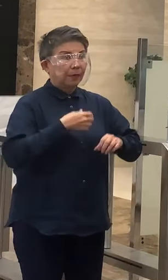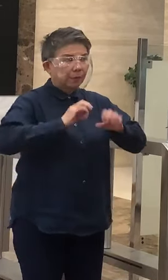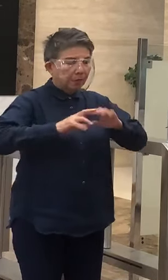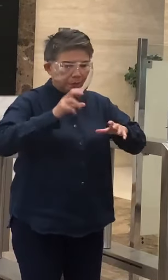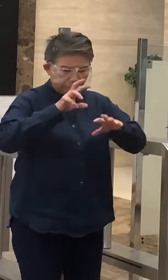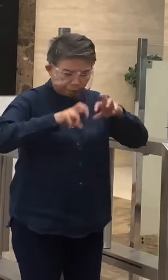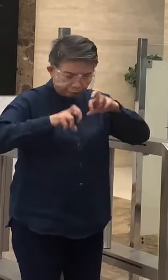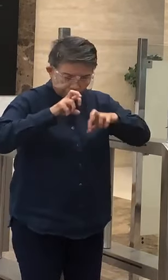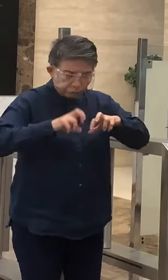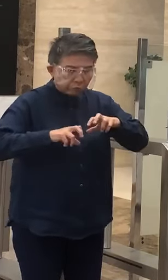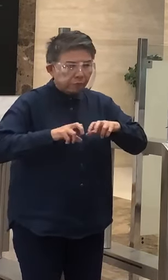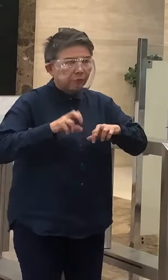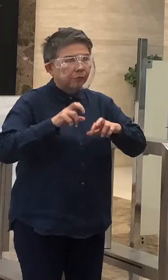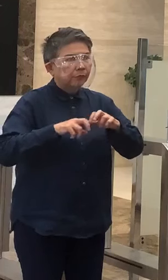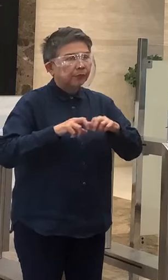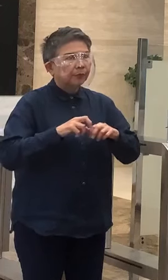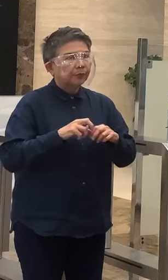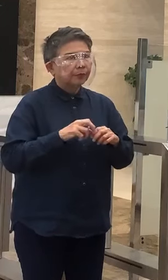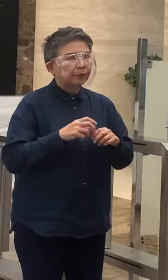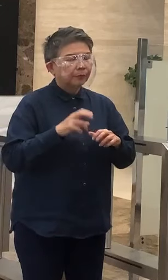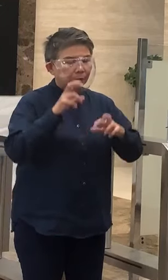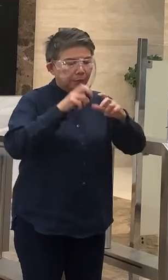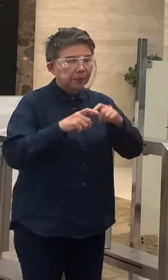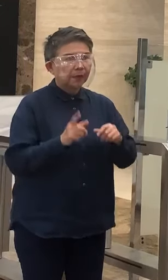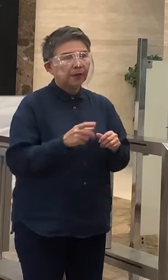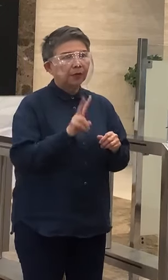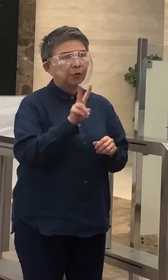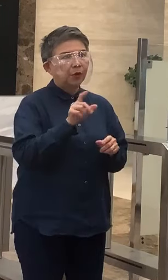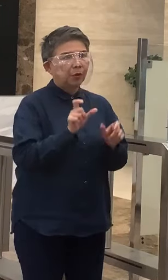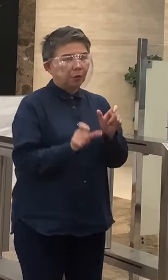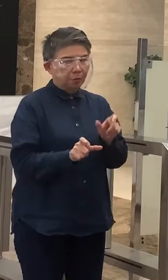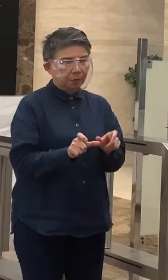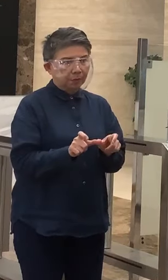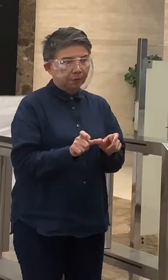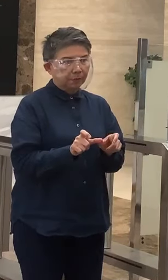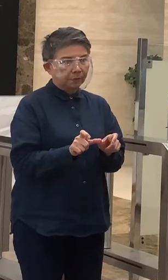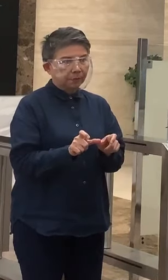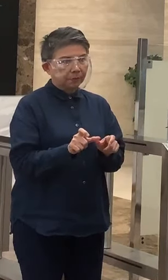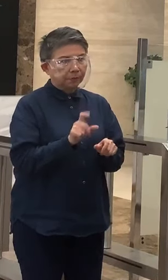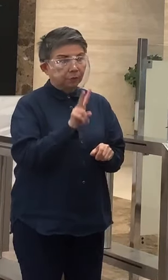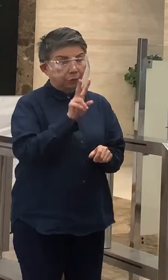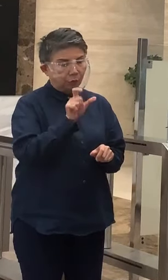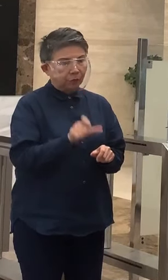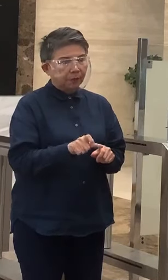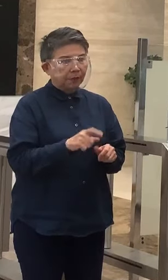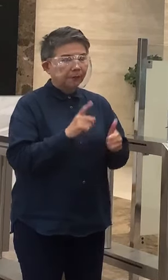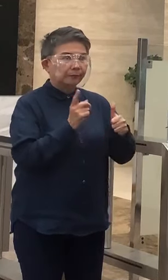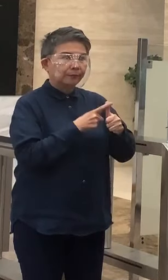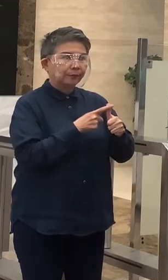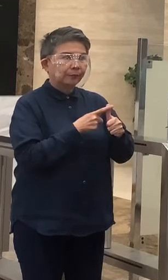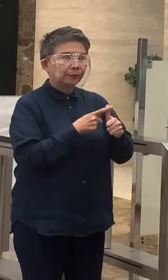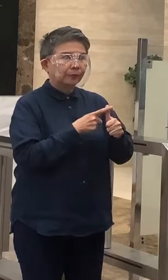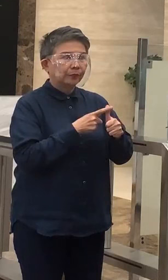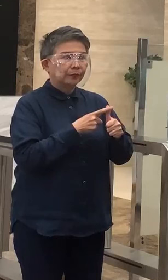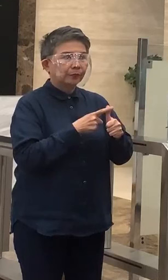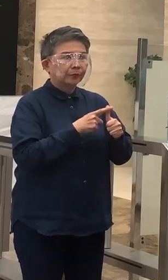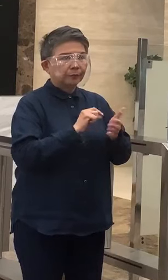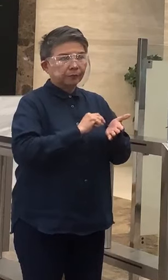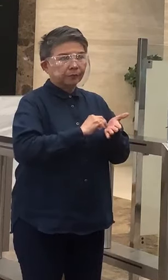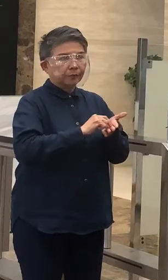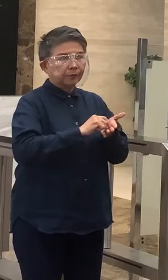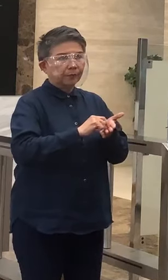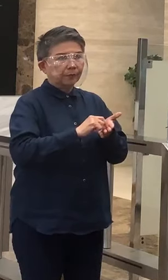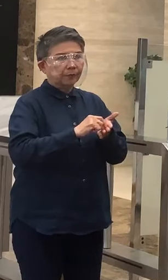pemeriksaan pemeriksaan terhadap dua orang Hai yang pertama dengan